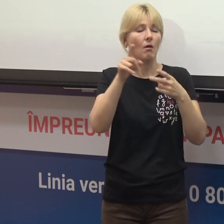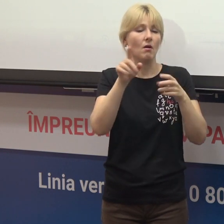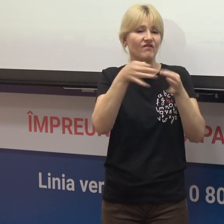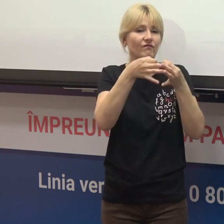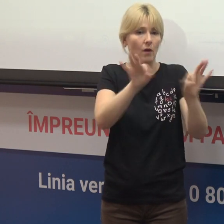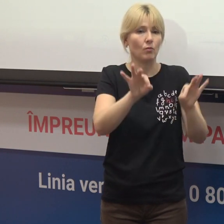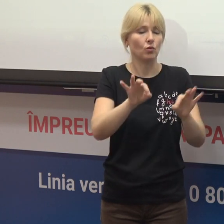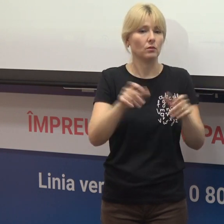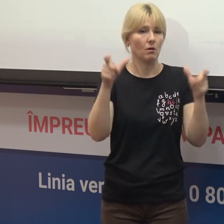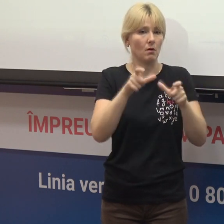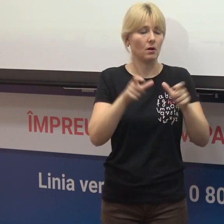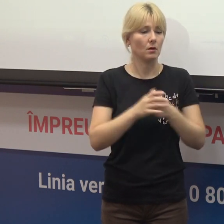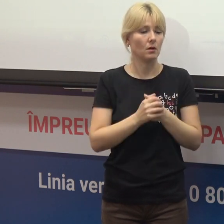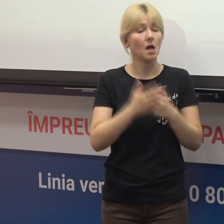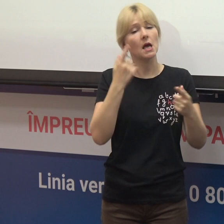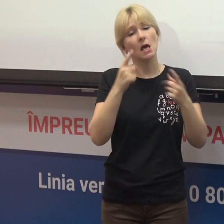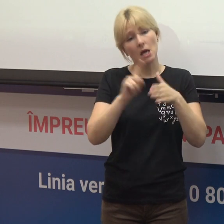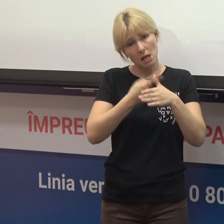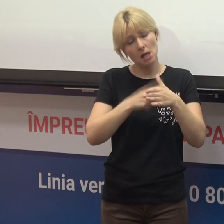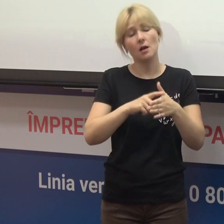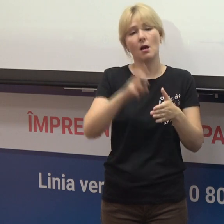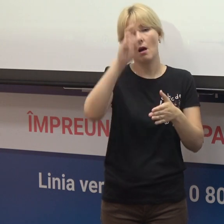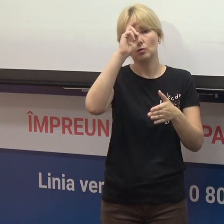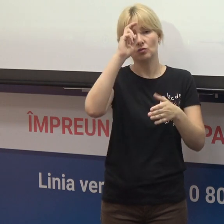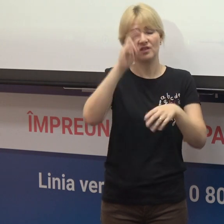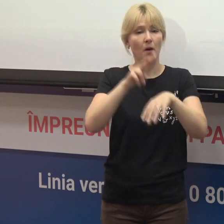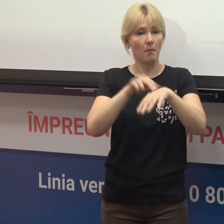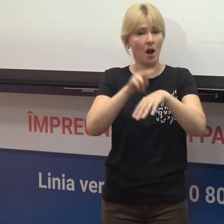itinerar stabilit de către Poliția de Frontieră.